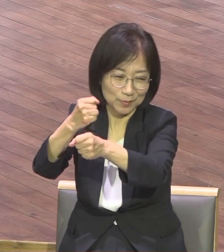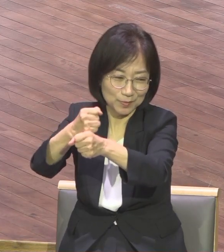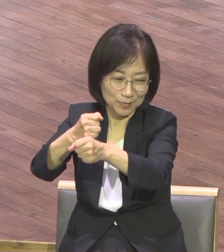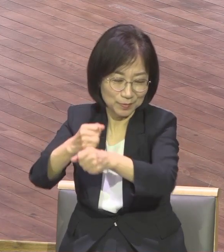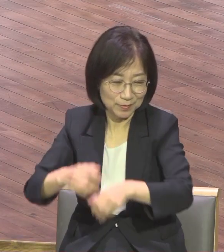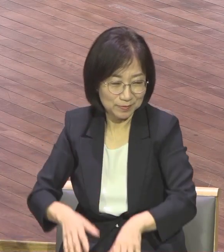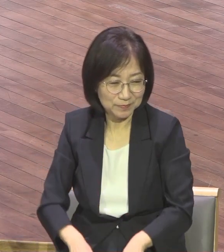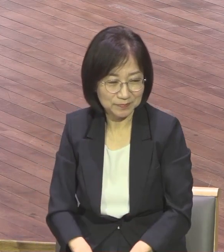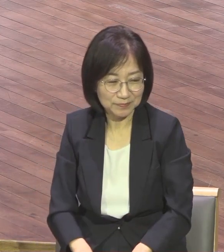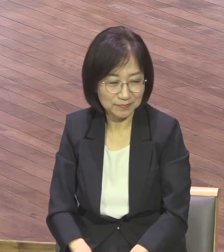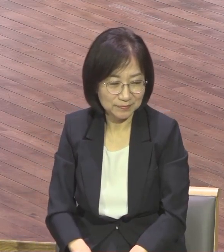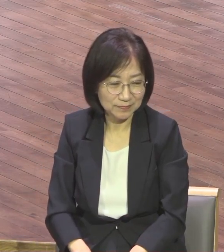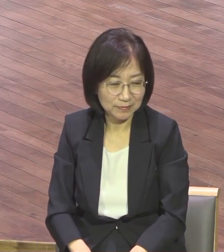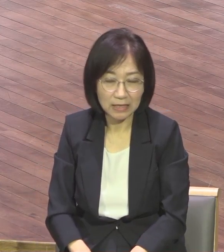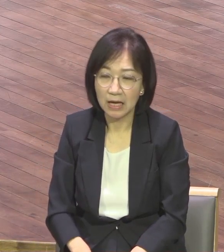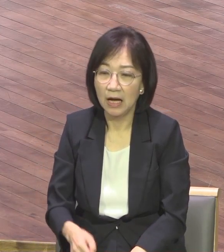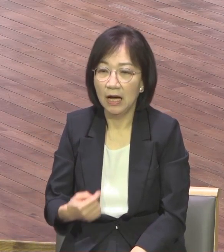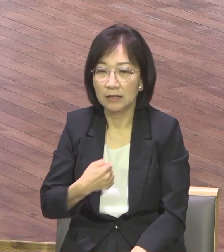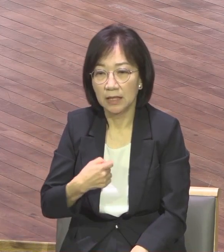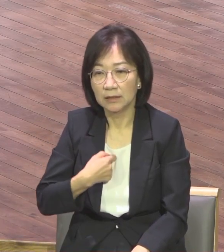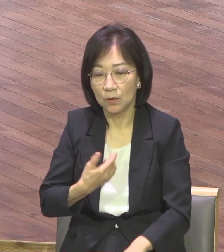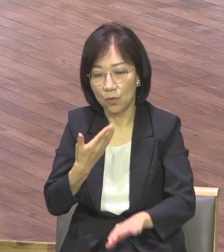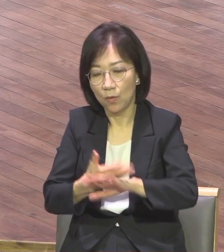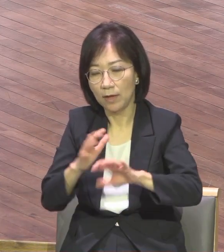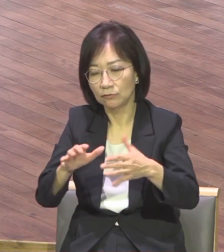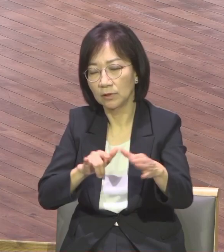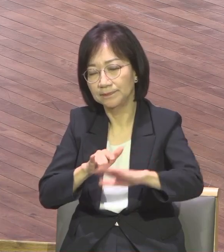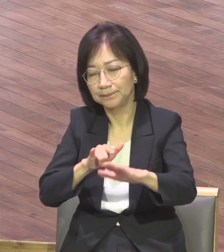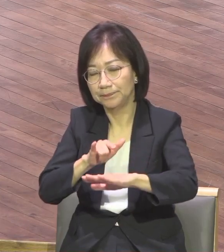가서 전부 다 우상 만들어 놓고 머리 쳐박고